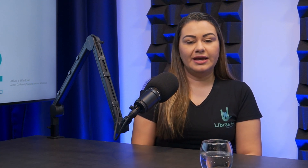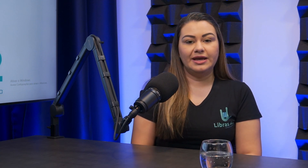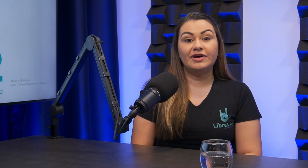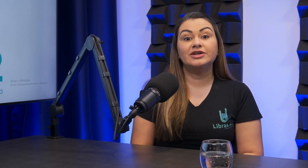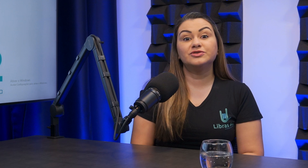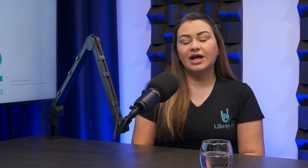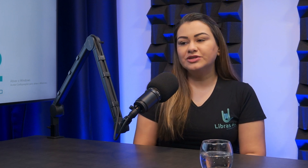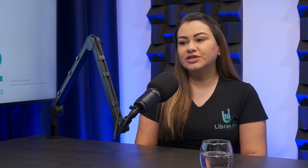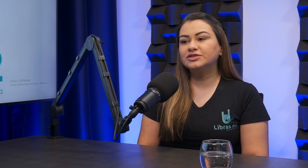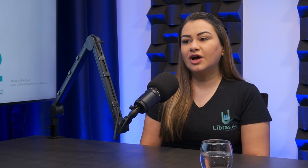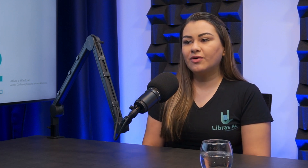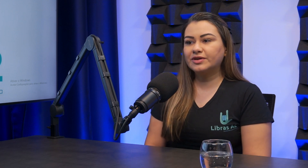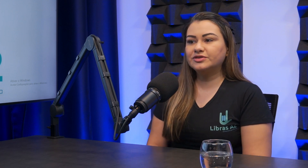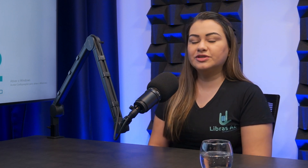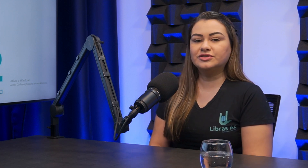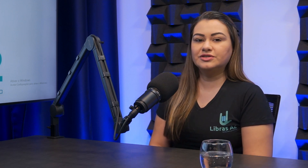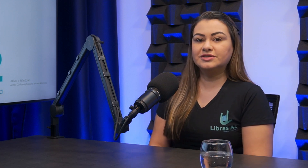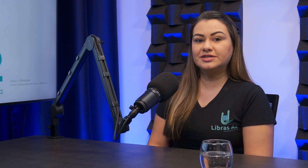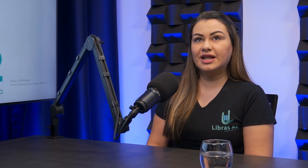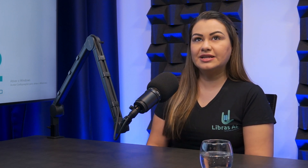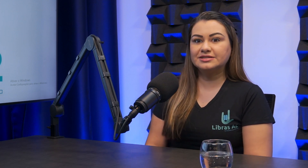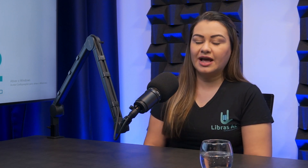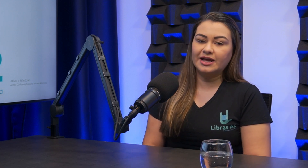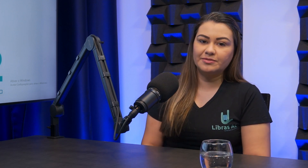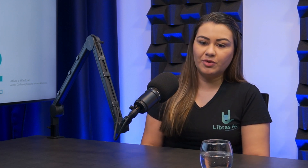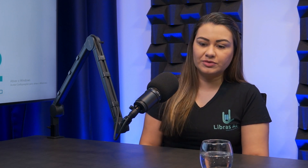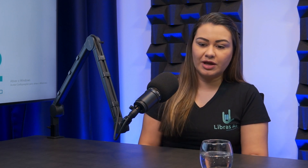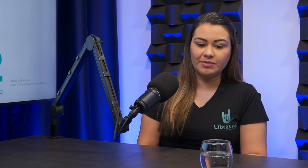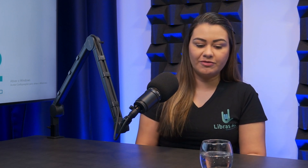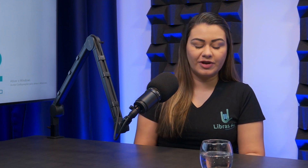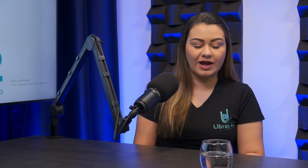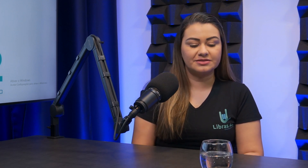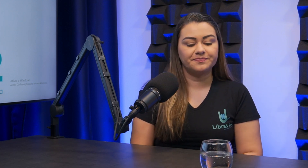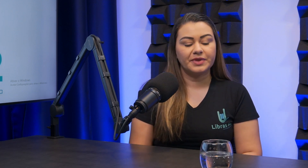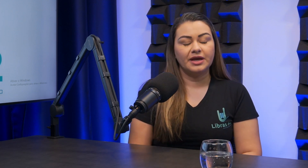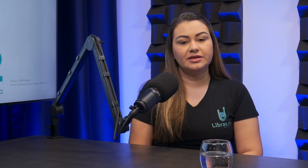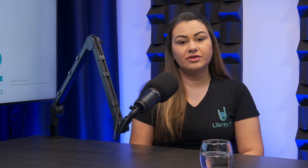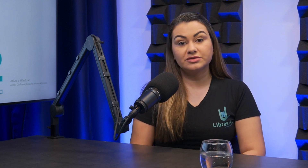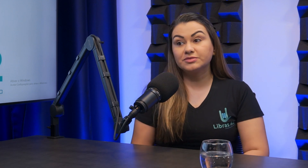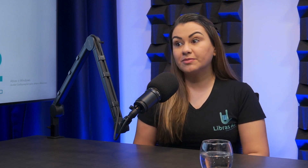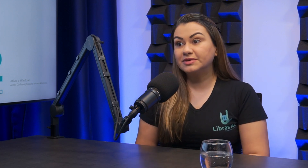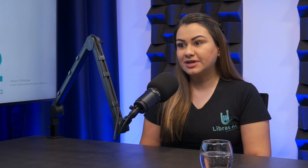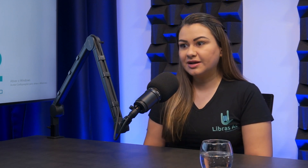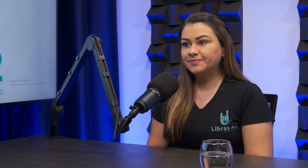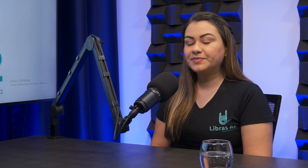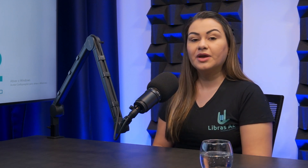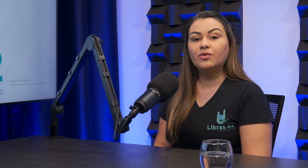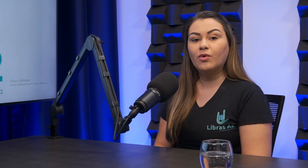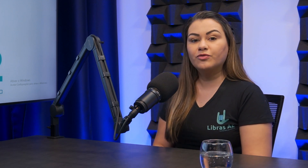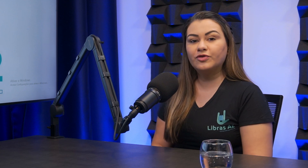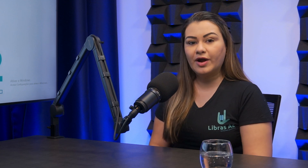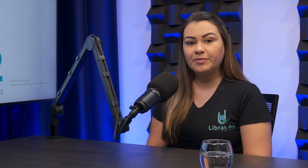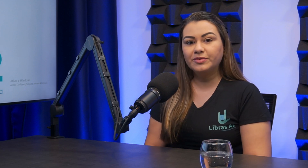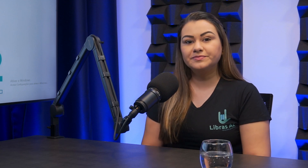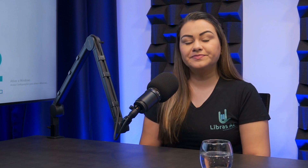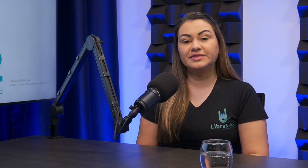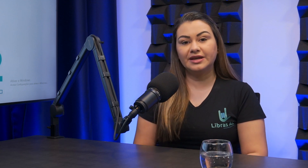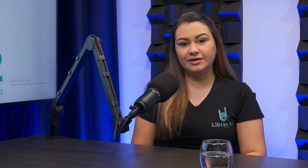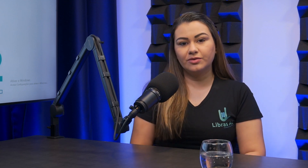Vai ajudar a gente na hora da gente sinalizar e montar uma frase. Então, nós vamos começar com o verbo ter. Qual é